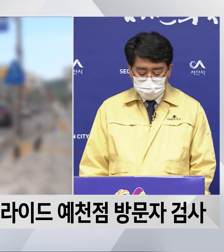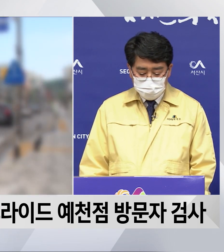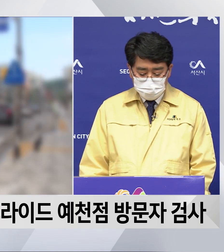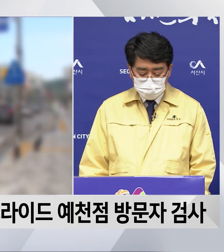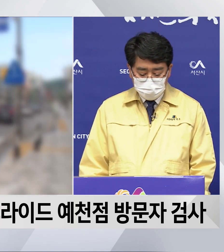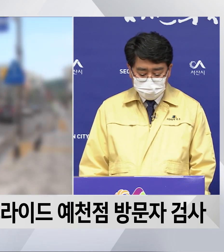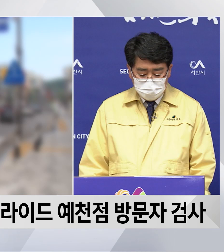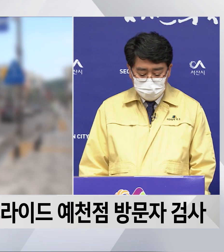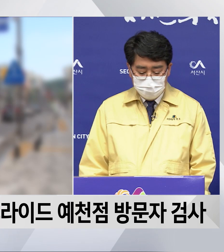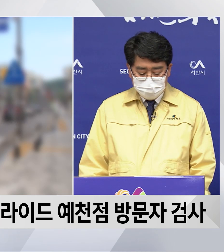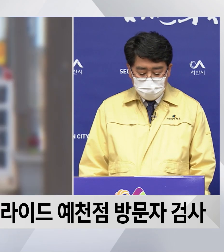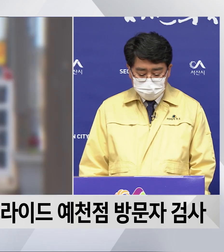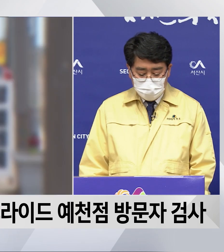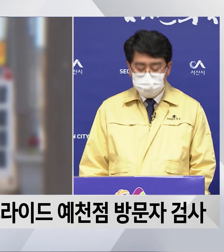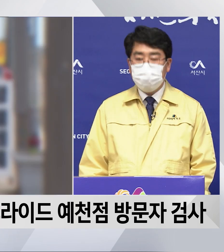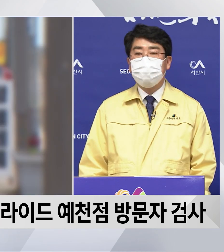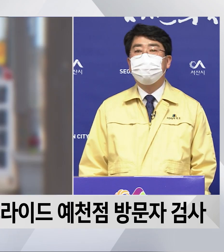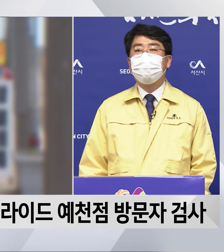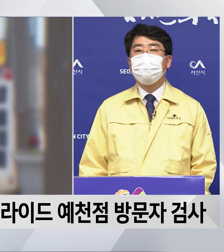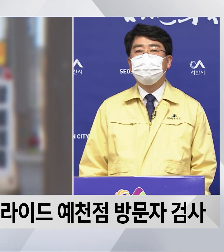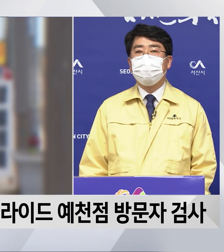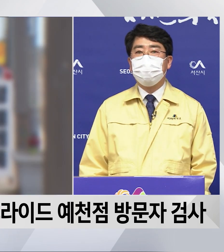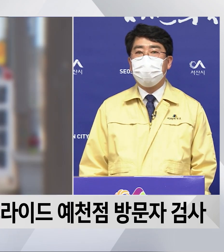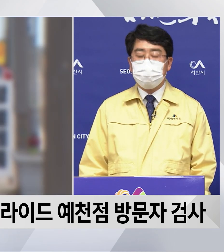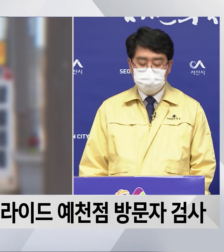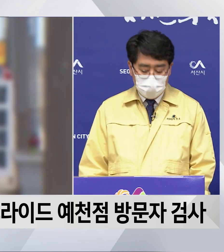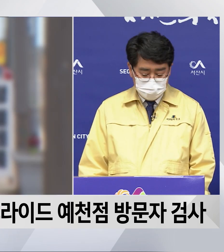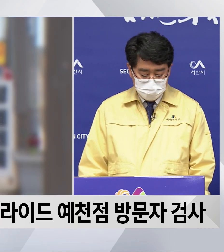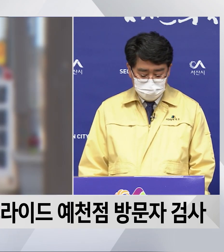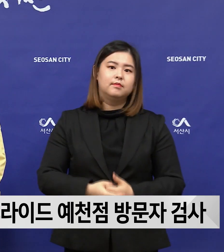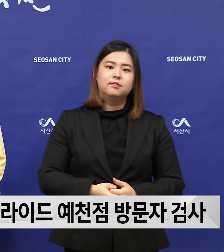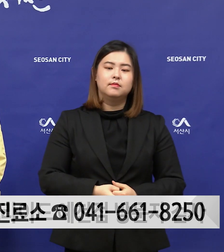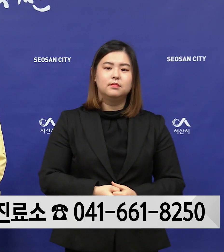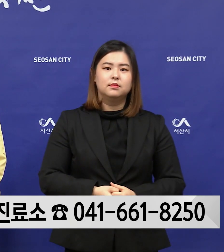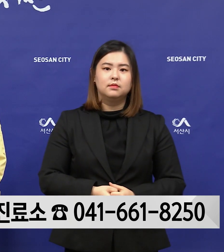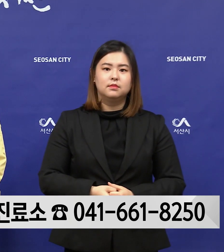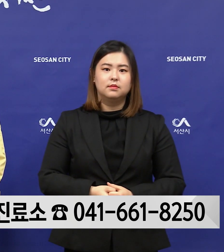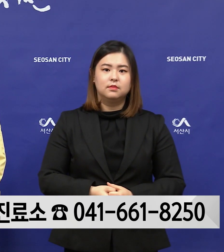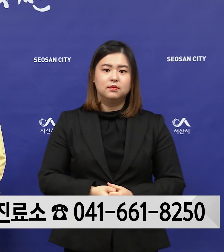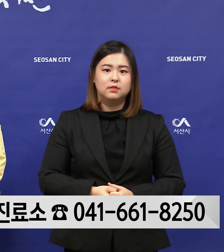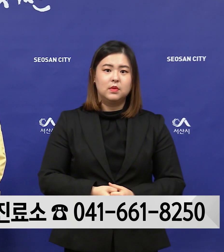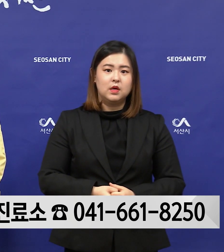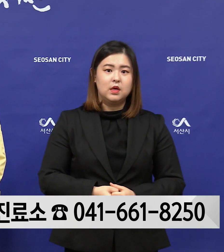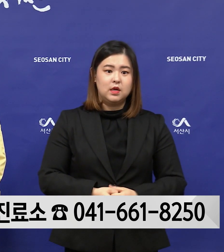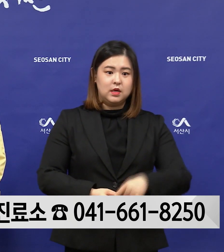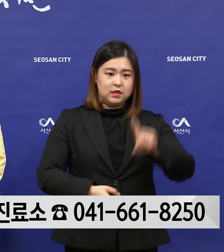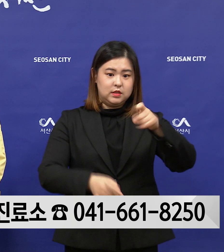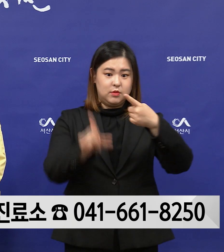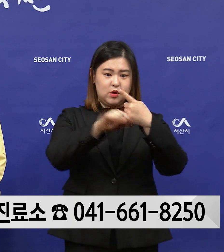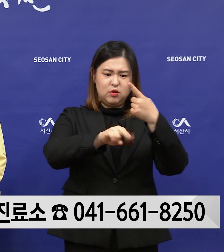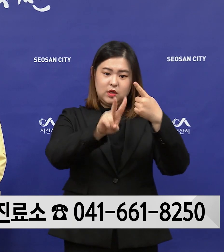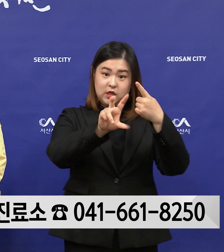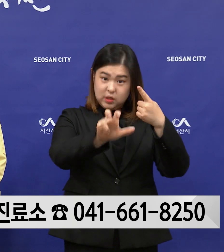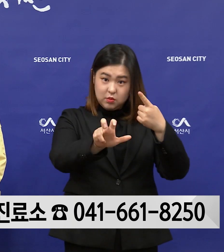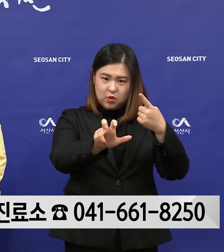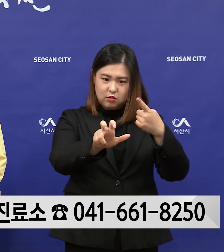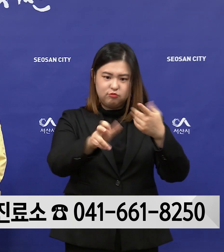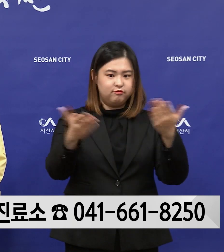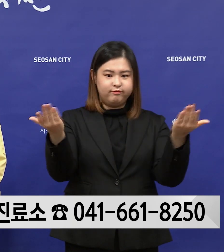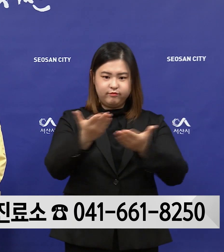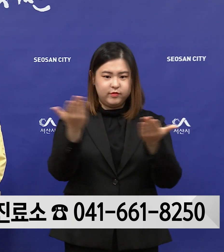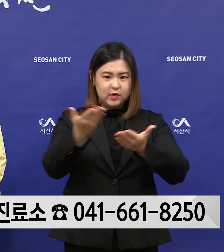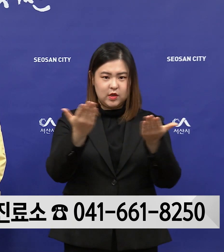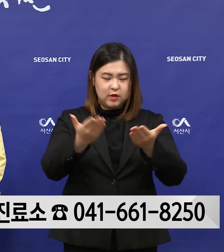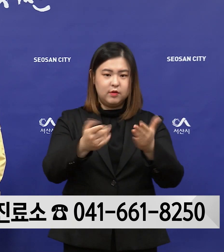선별진료소에서 상담을 받아주시기 바랍니다. 25일은 출근하지 않은 것으로